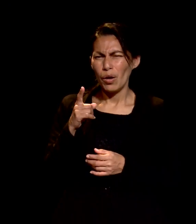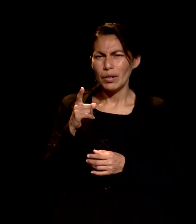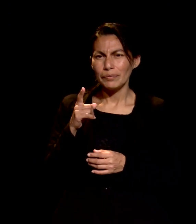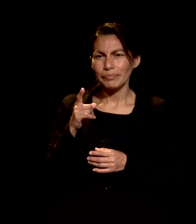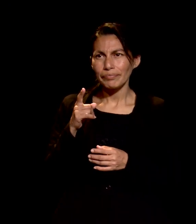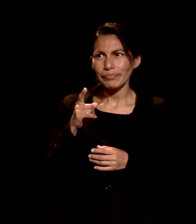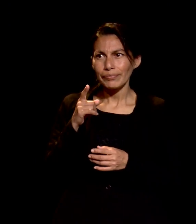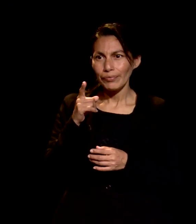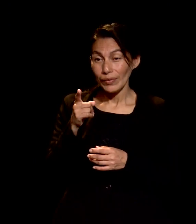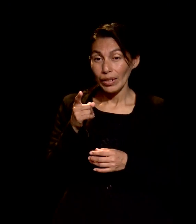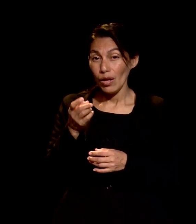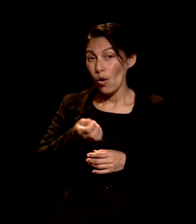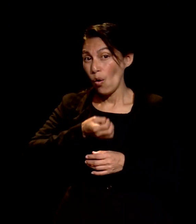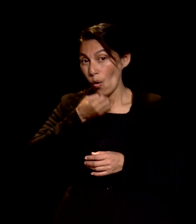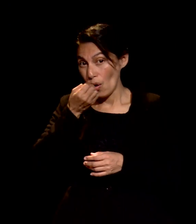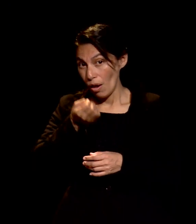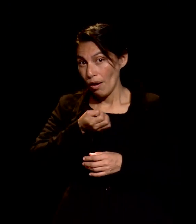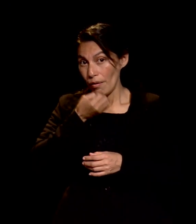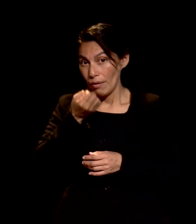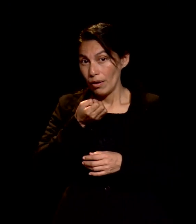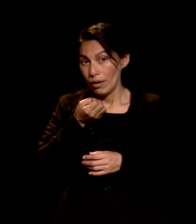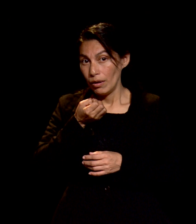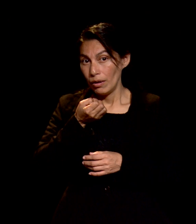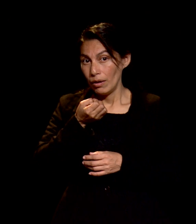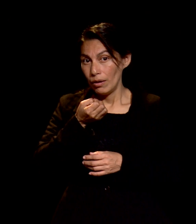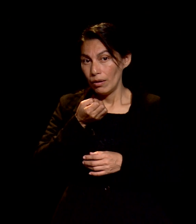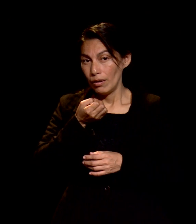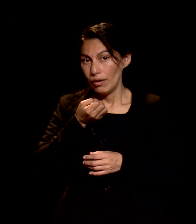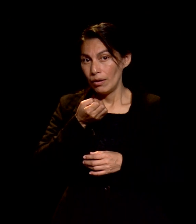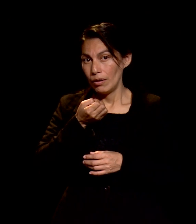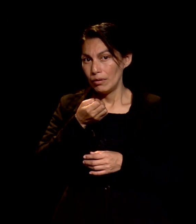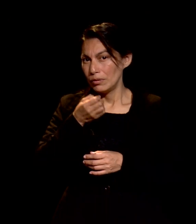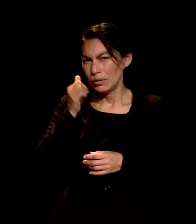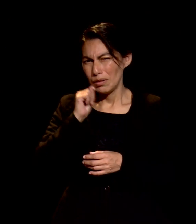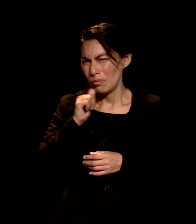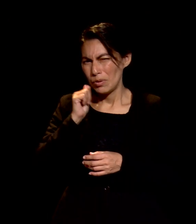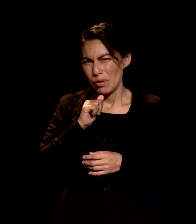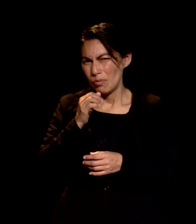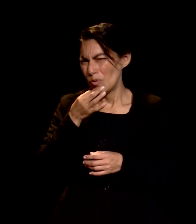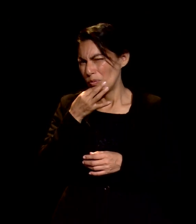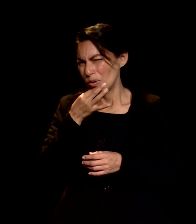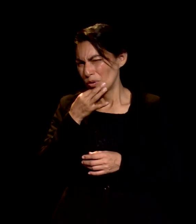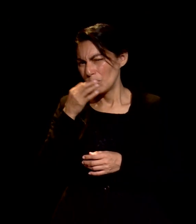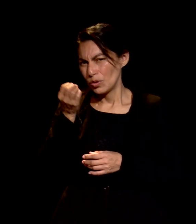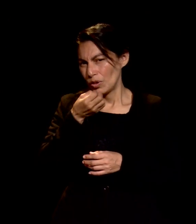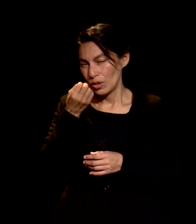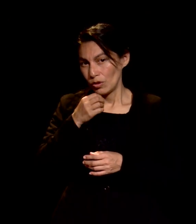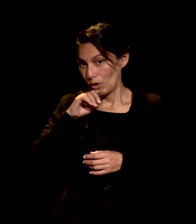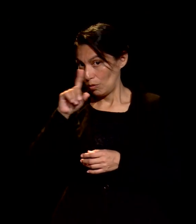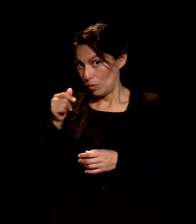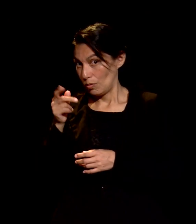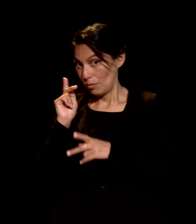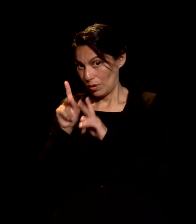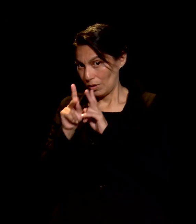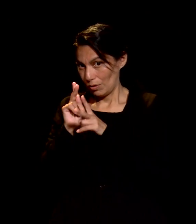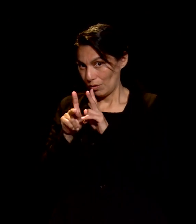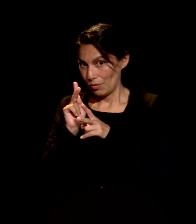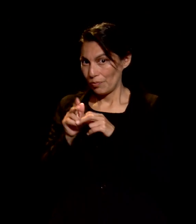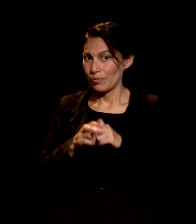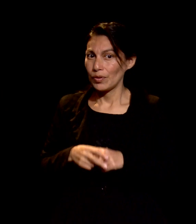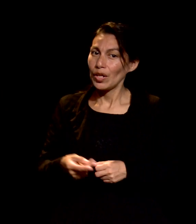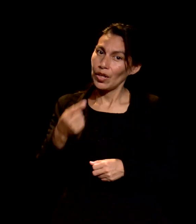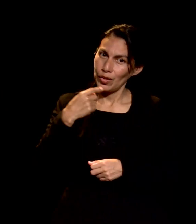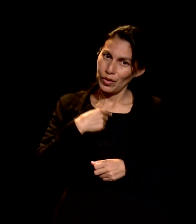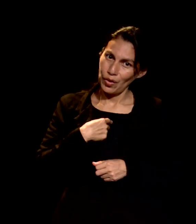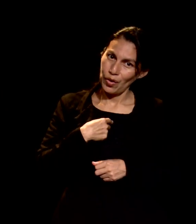un detalle es que él oraba tenía sus horarios de oración eso me lo dijo ya cuando nos conocimos eso es